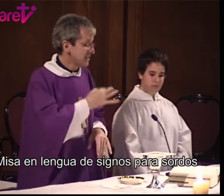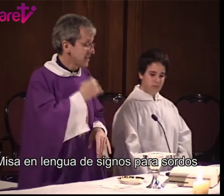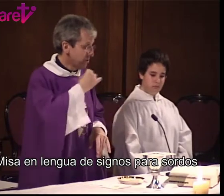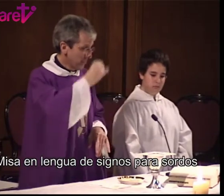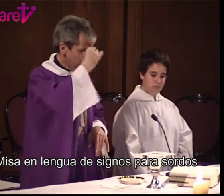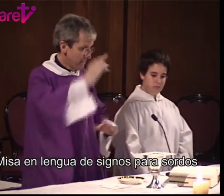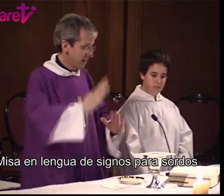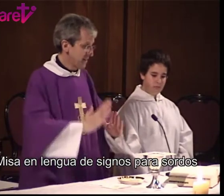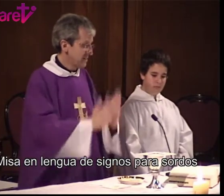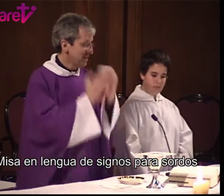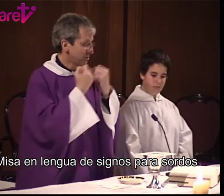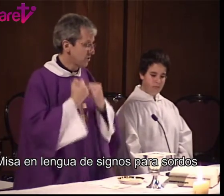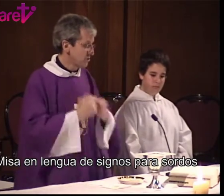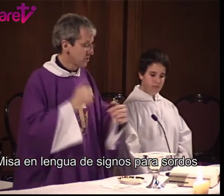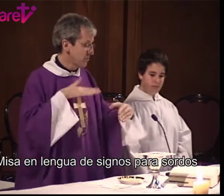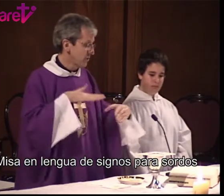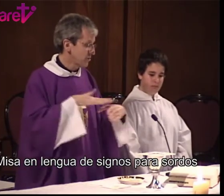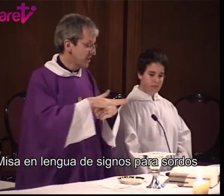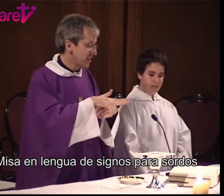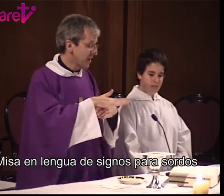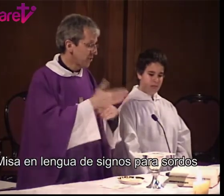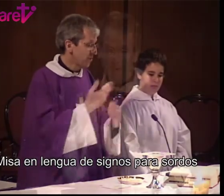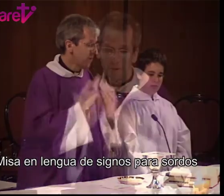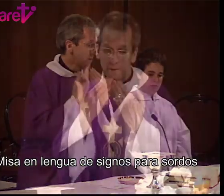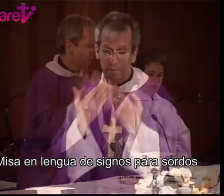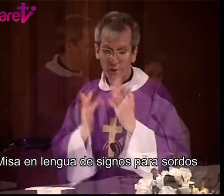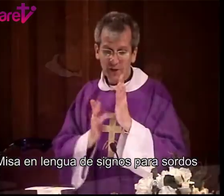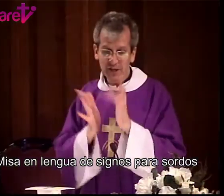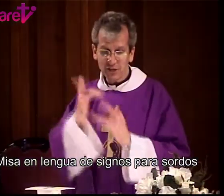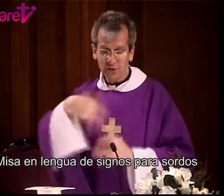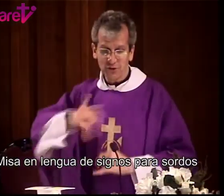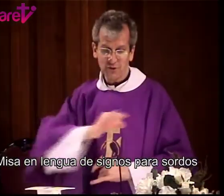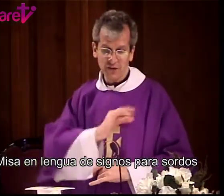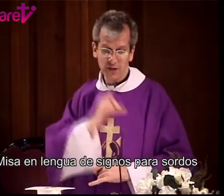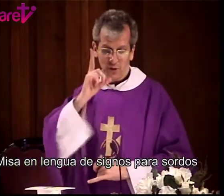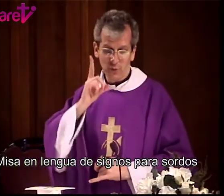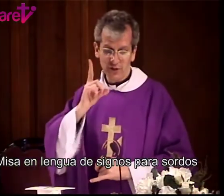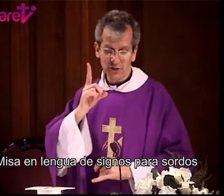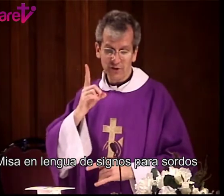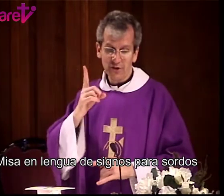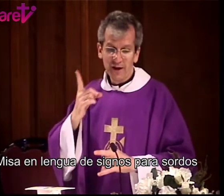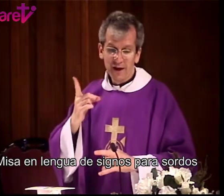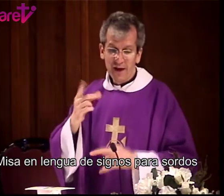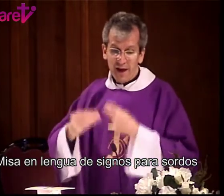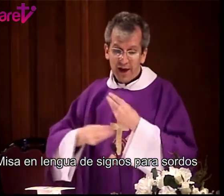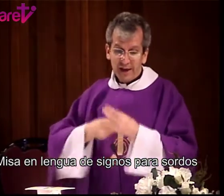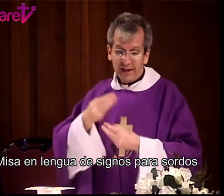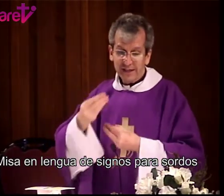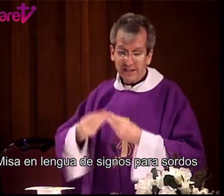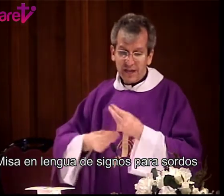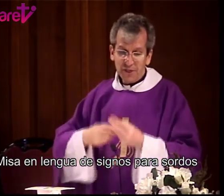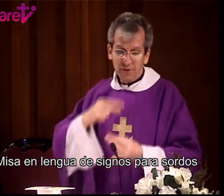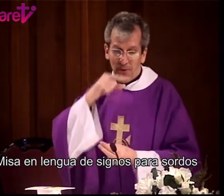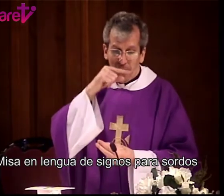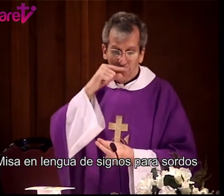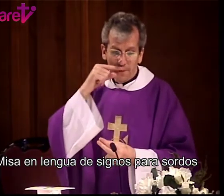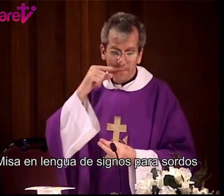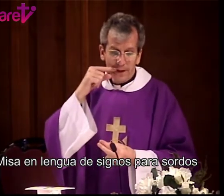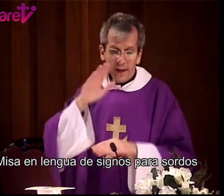Señor, Padre Santo, Dios Todopoderoso y Eterno, por Cristo, Señor nuestro, que se hizo hombre